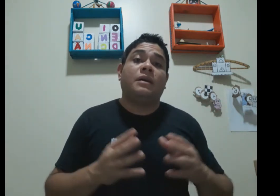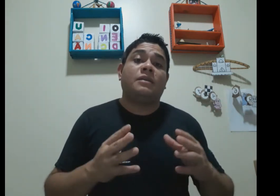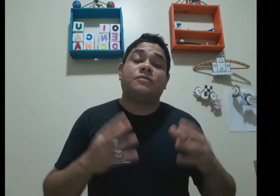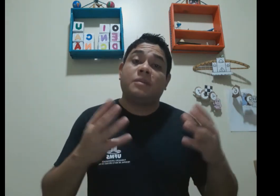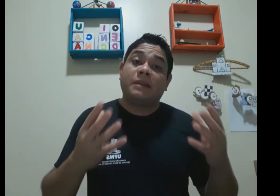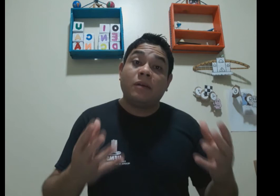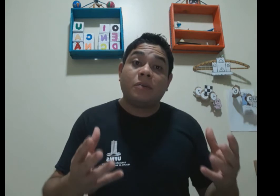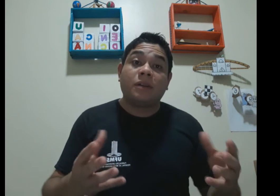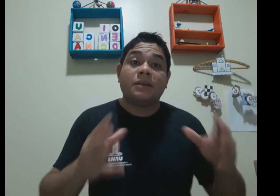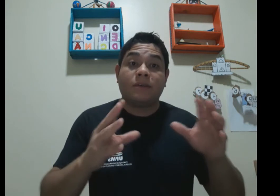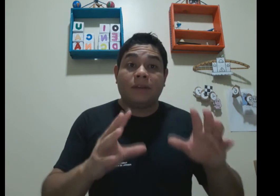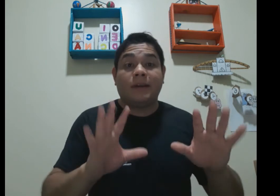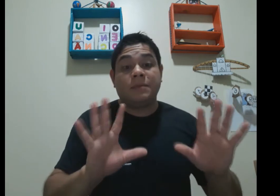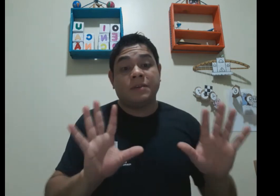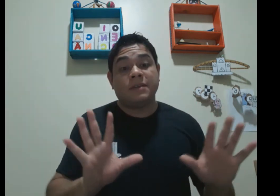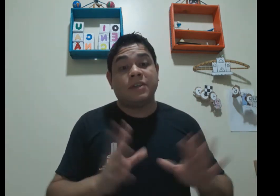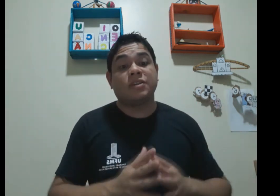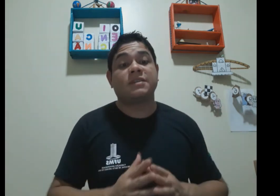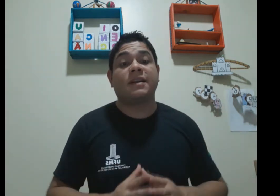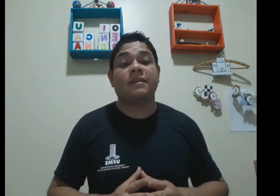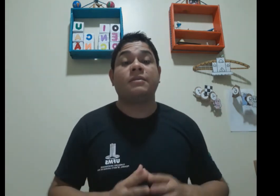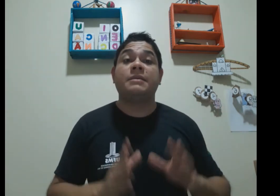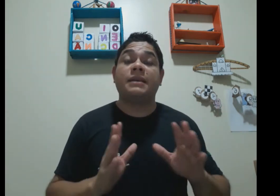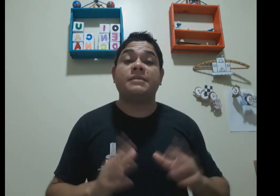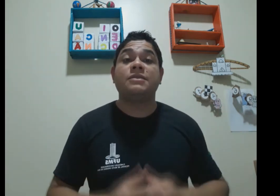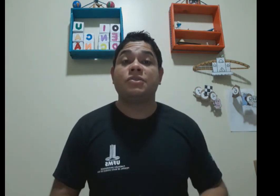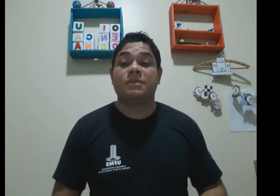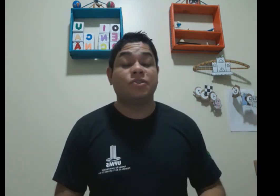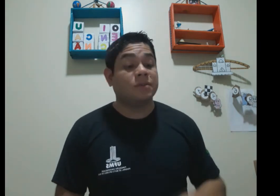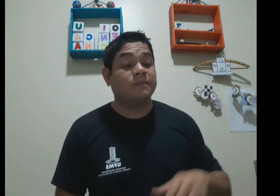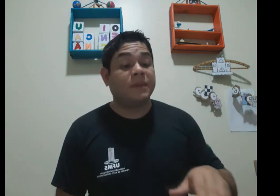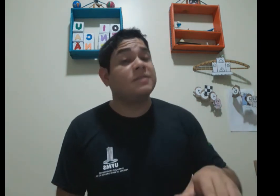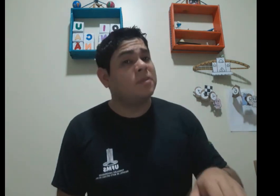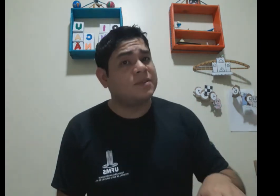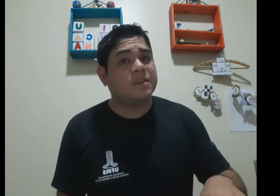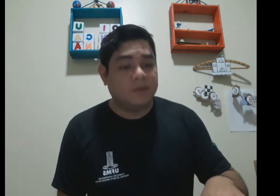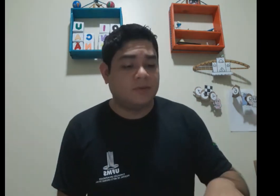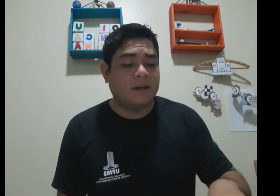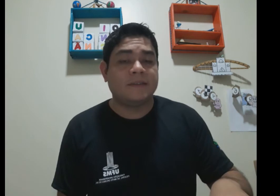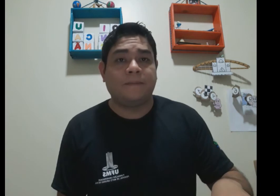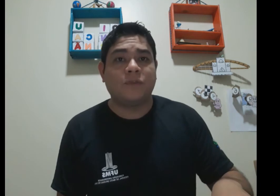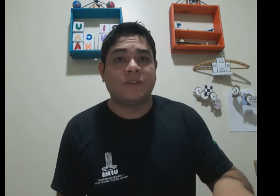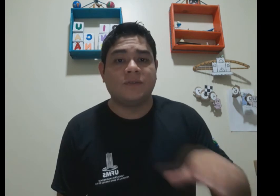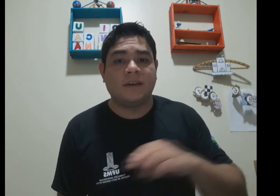de fundamental importância que o intérprete seja discreto e mantenha sigilo das informações pessoais dos